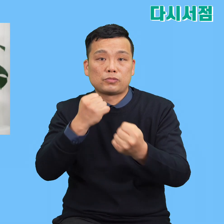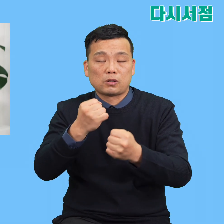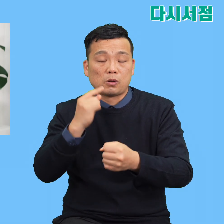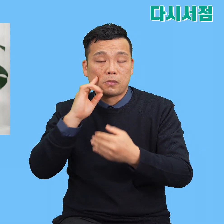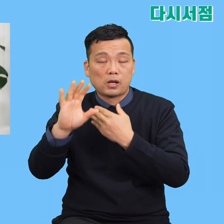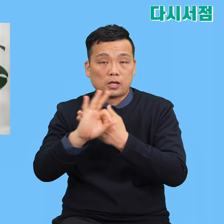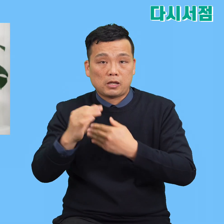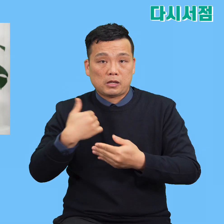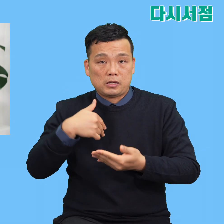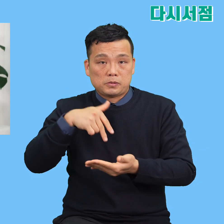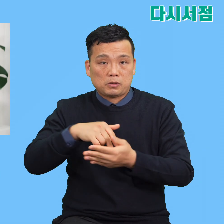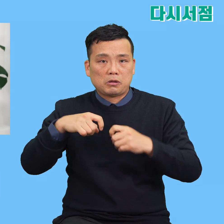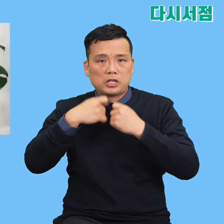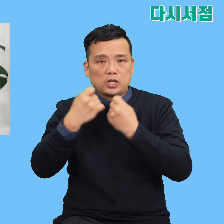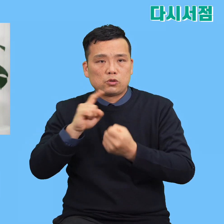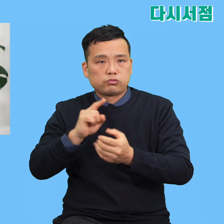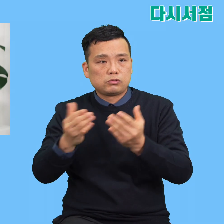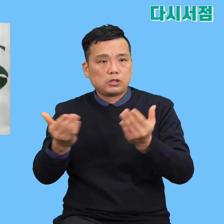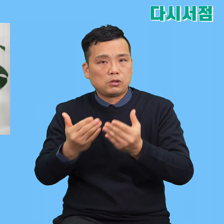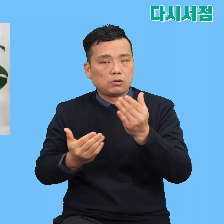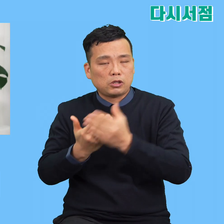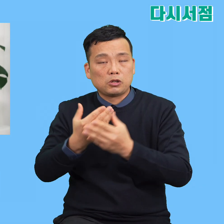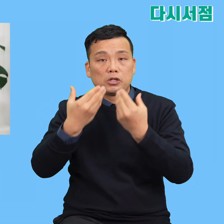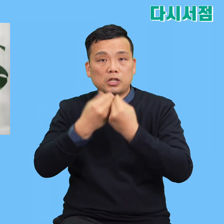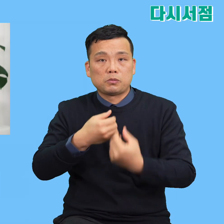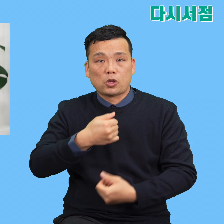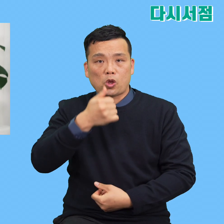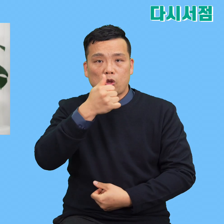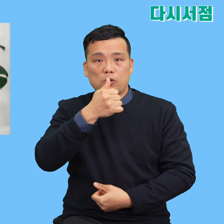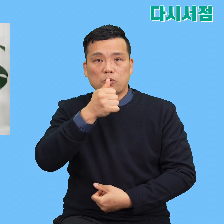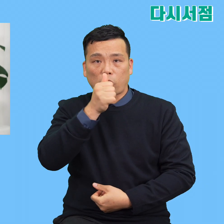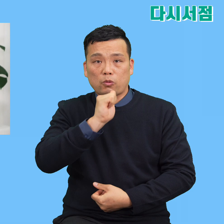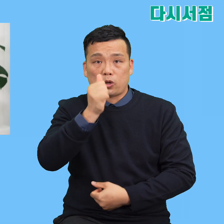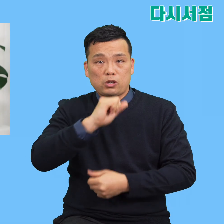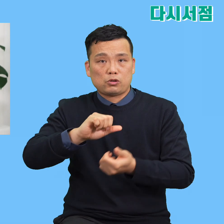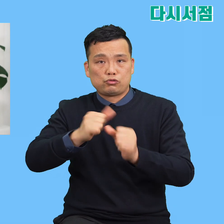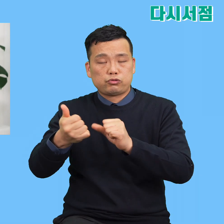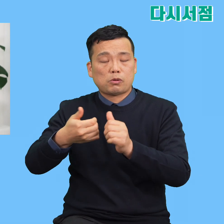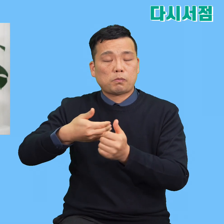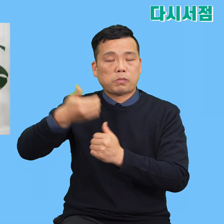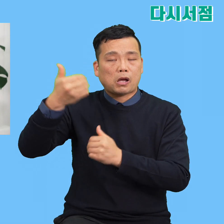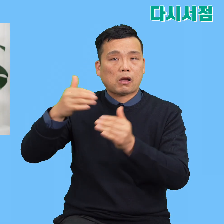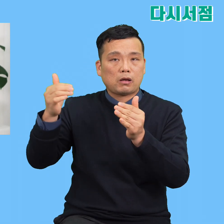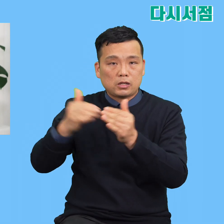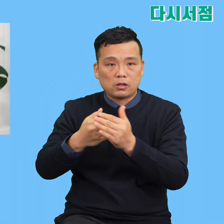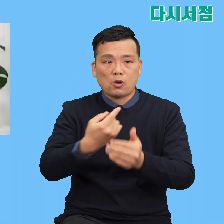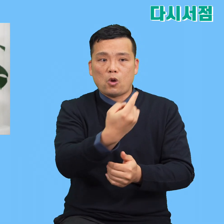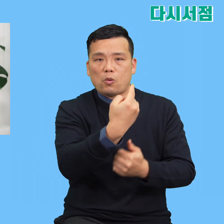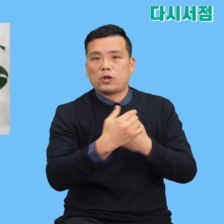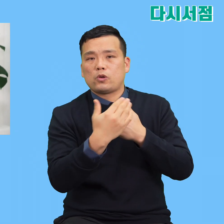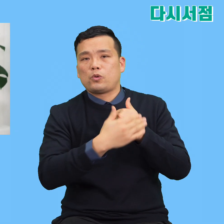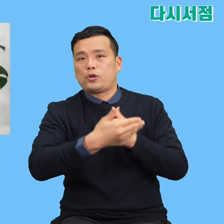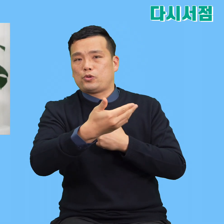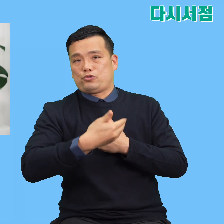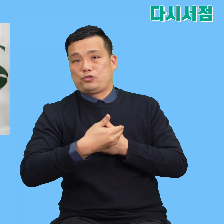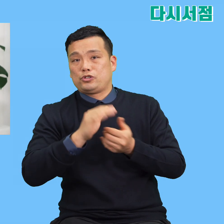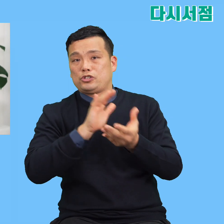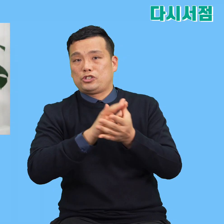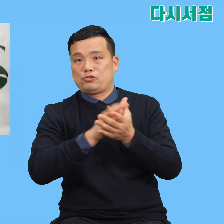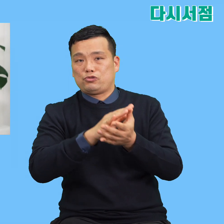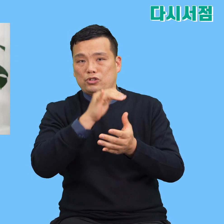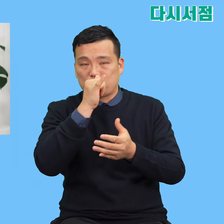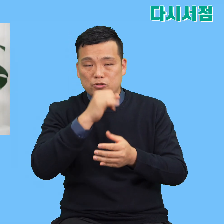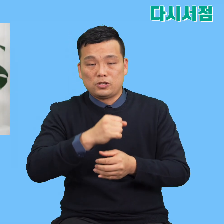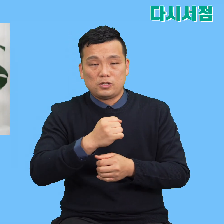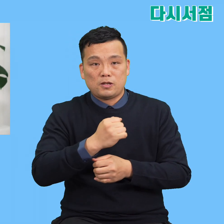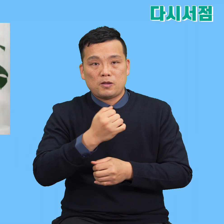만약에 제가 개인적으로 무슨 일이 있어요. 만약 뭐 고양이가 별이 됐어. 그러면은 막 와서 위로를 해주는 친구들도 많았고 뭐 먹을 걸